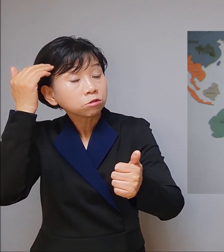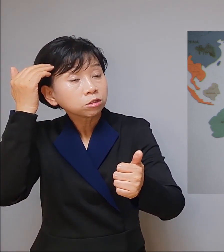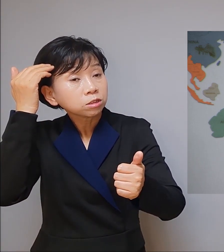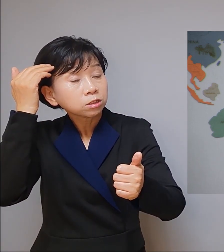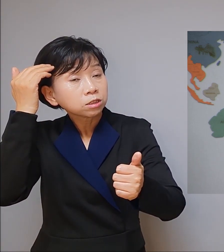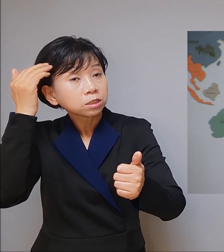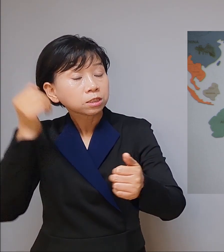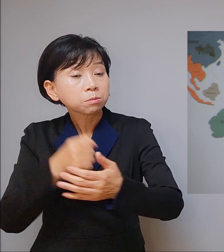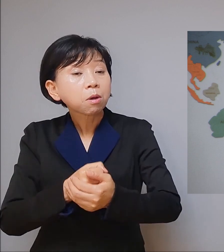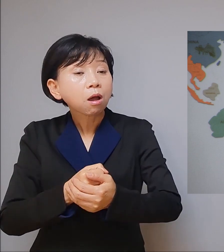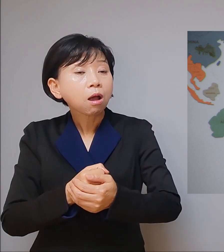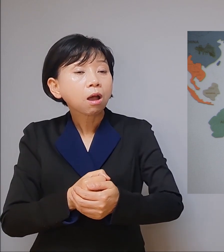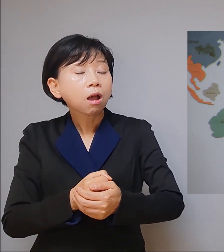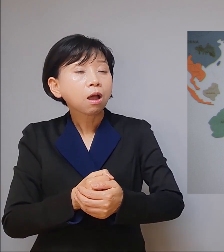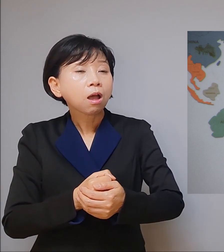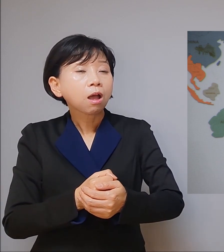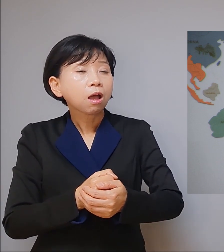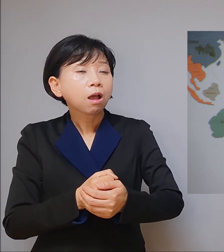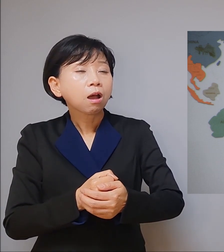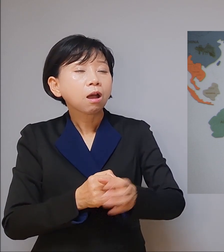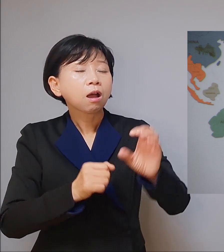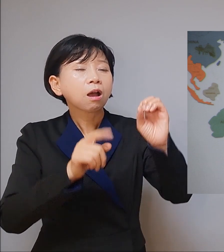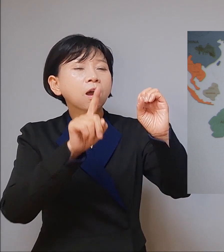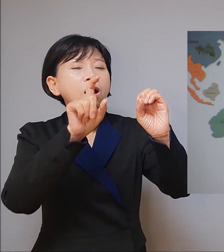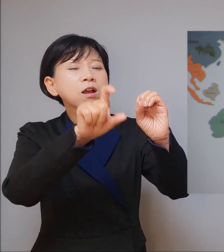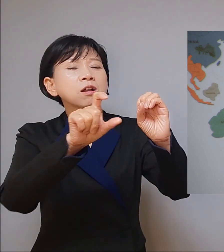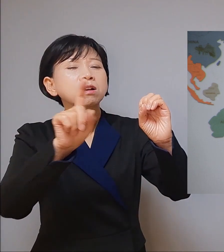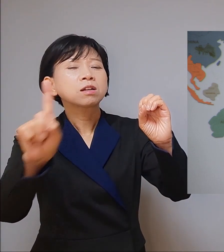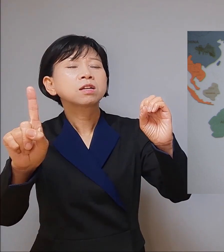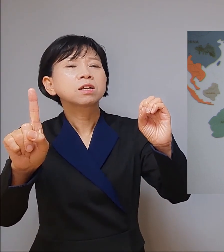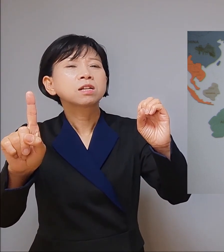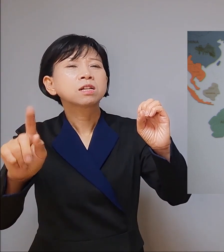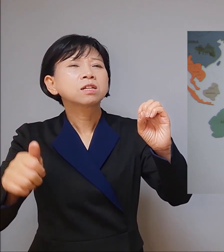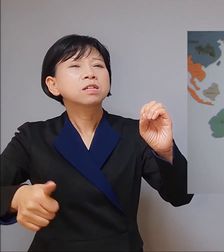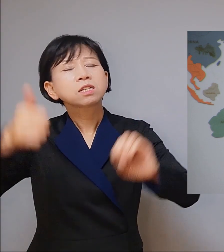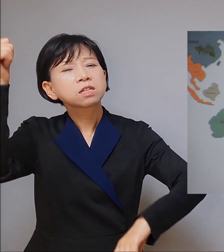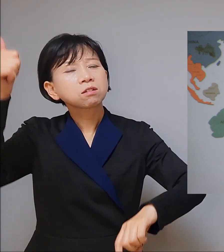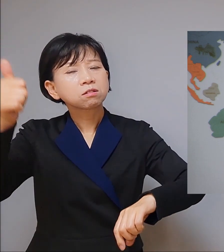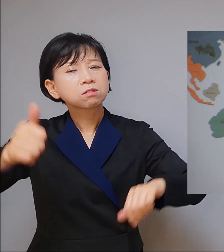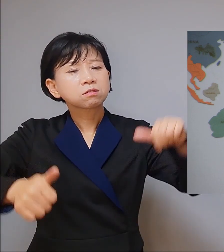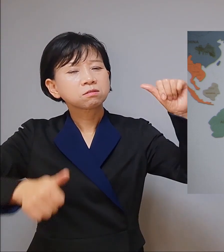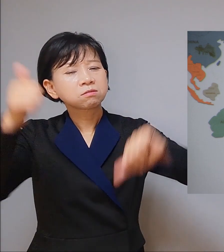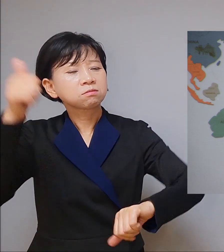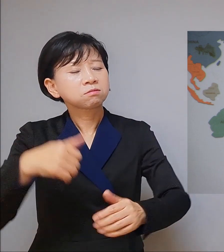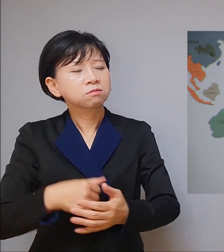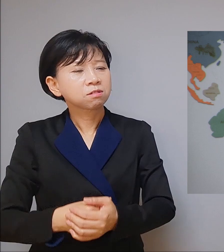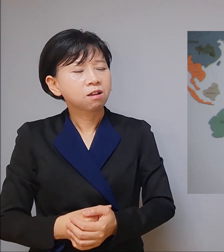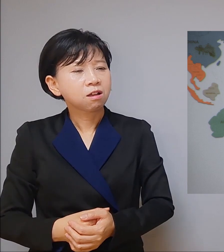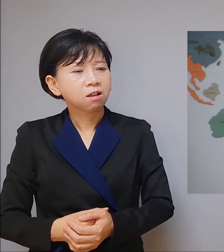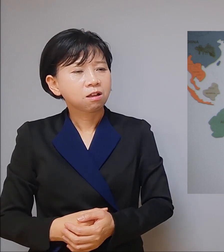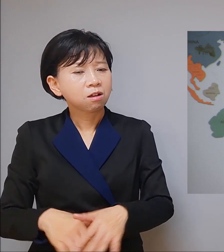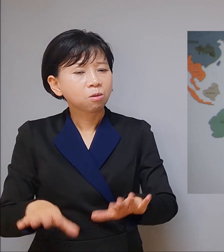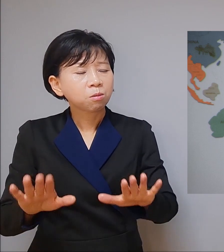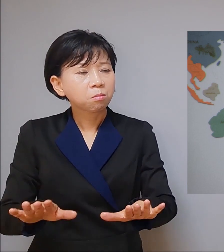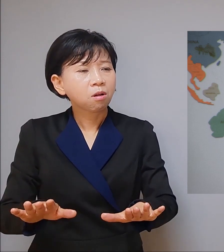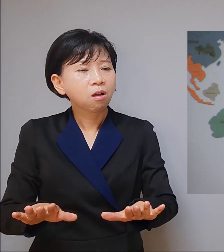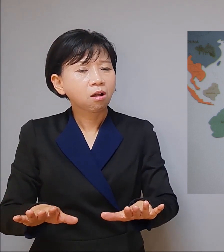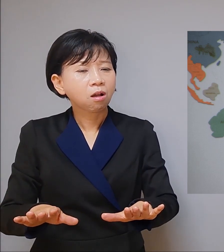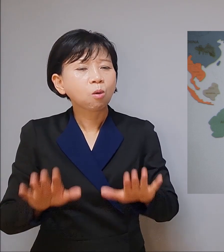이겼습니다. 그리고 이 시간 하루가 지난 오늘 재방송을 보고 있는 거죠. 역시